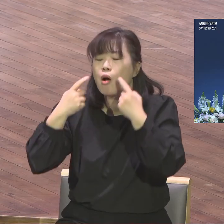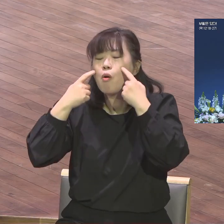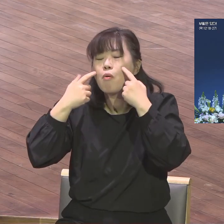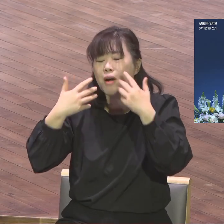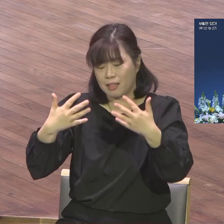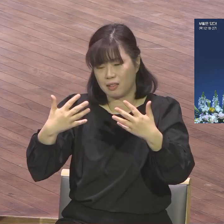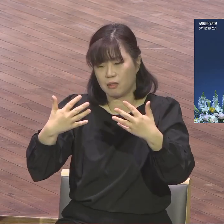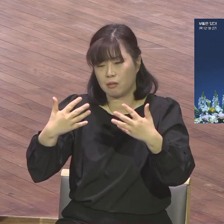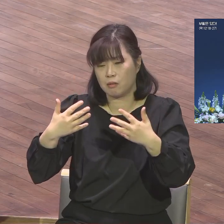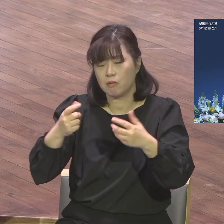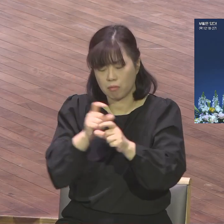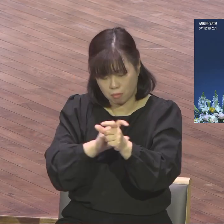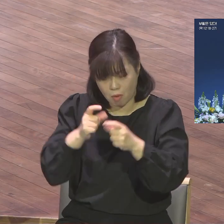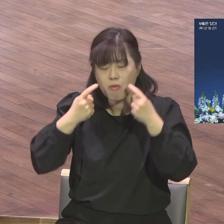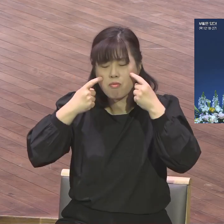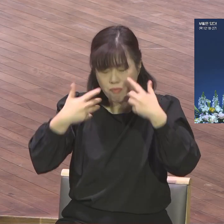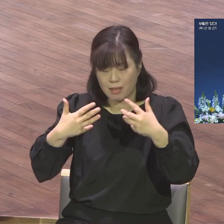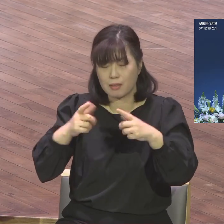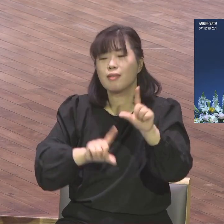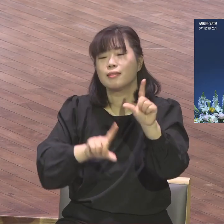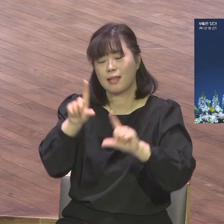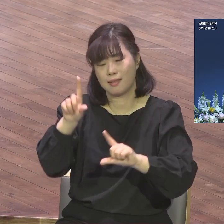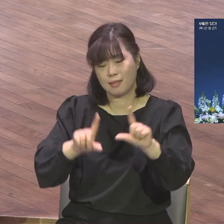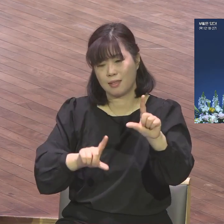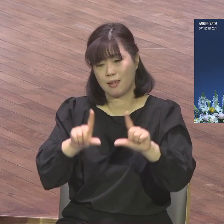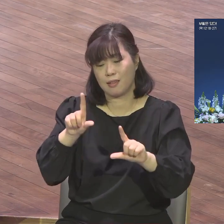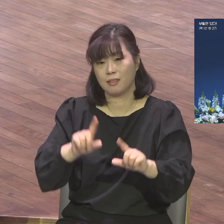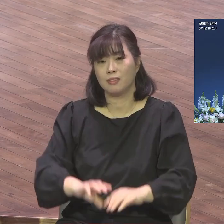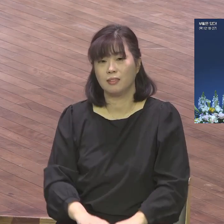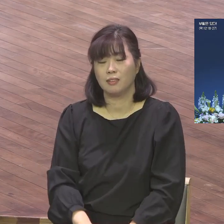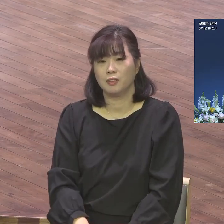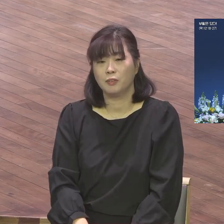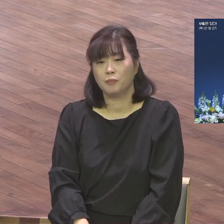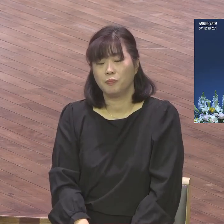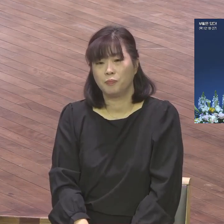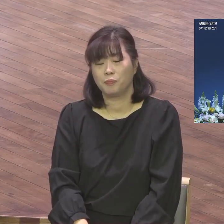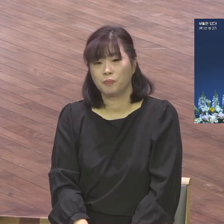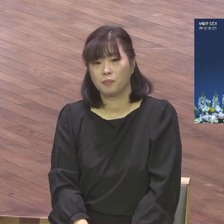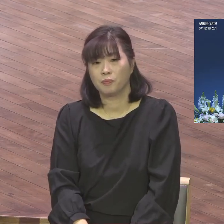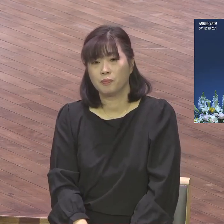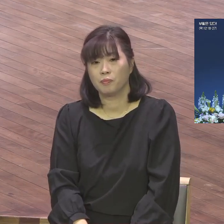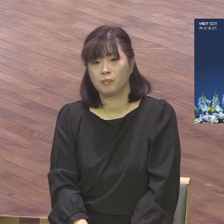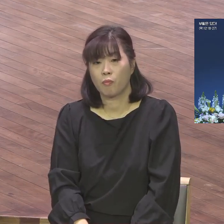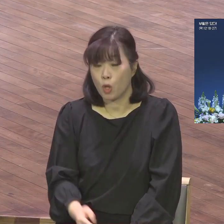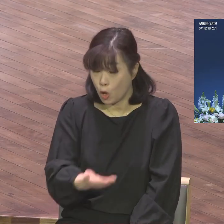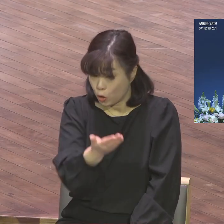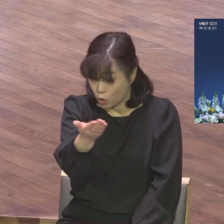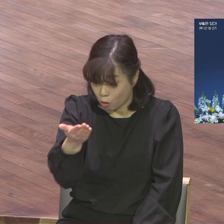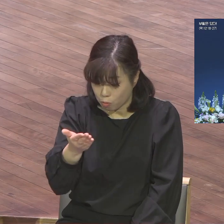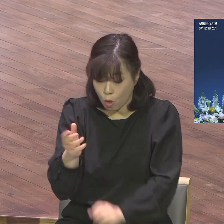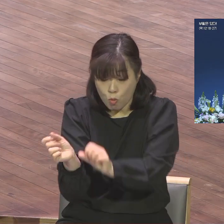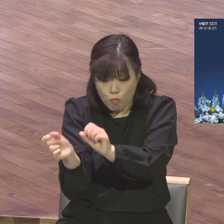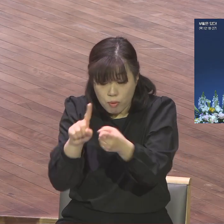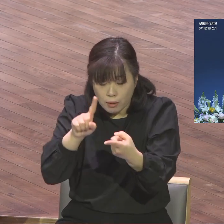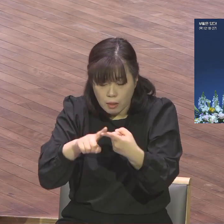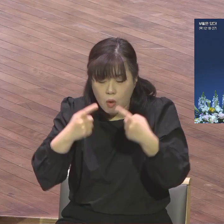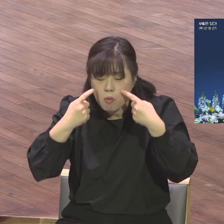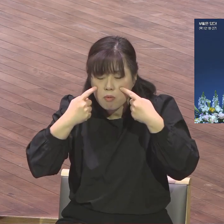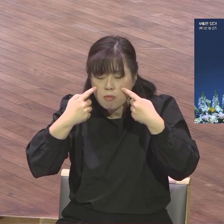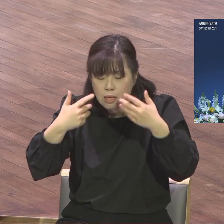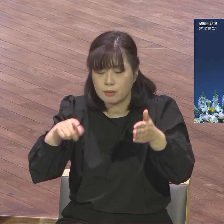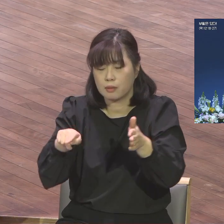그래서 부활신앙과 재림신앙을 가지고 참 소망의 삶을 사는 것이 바로 이 땅에 사는